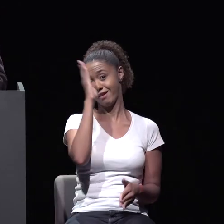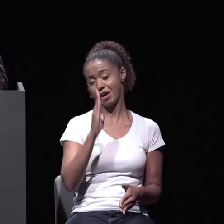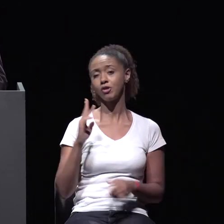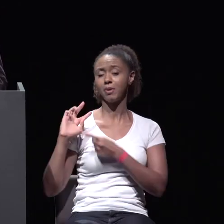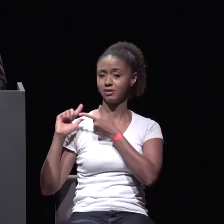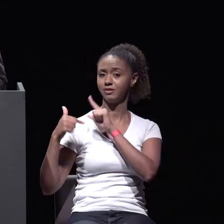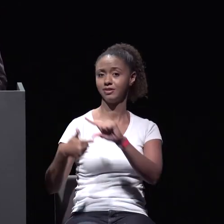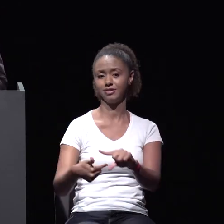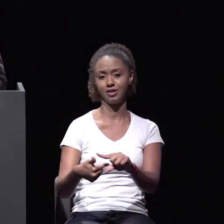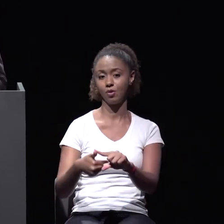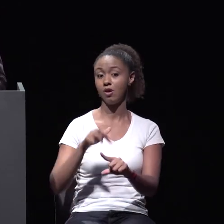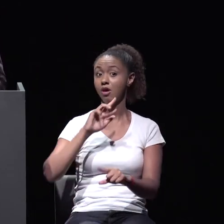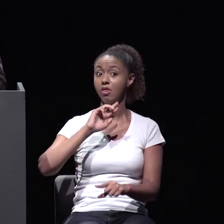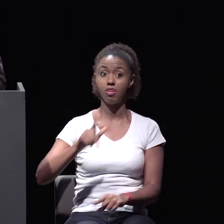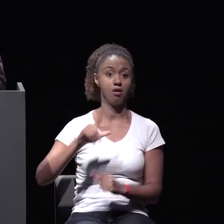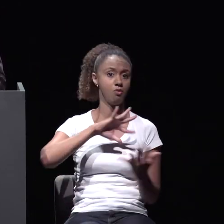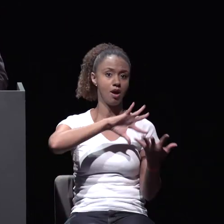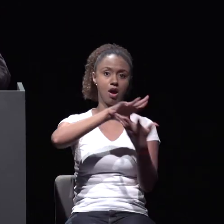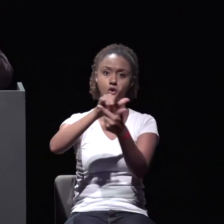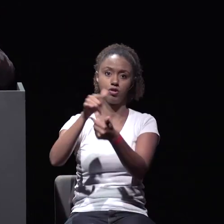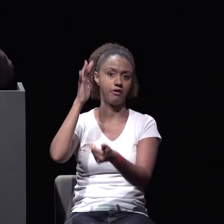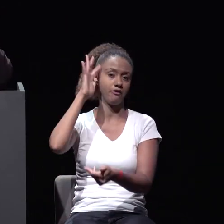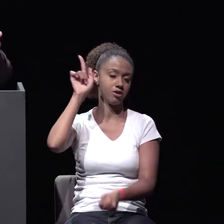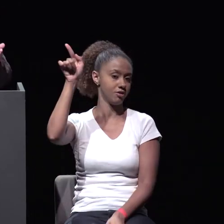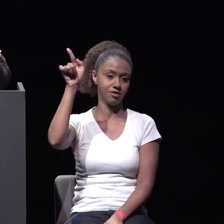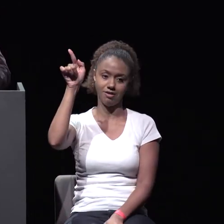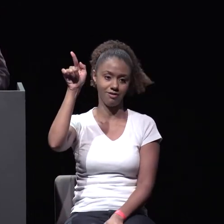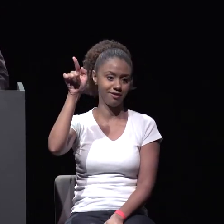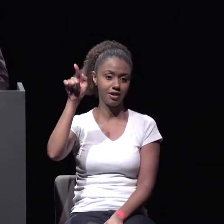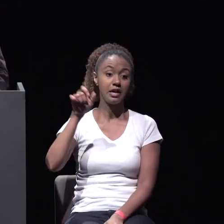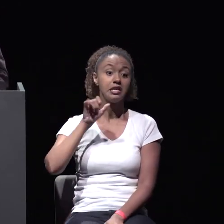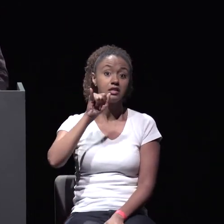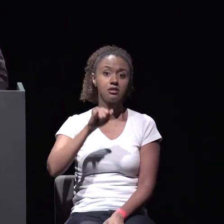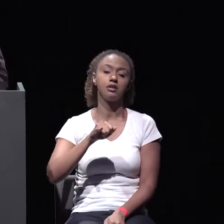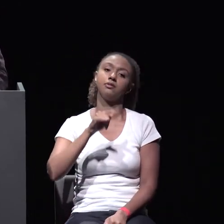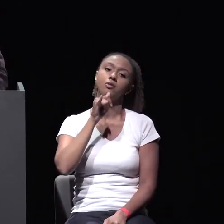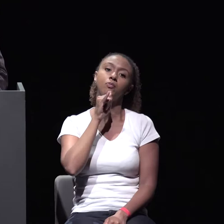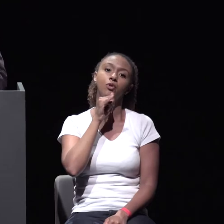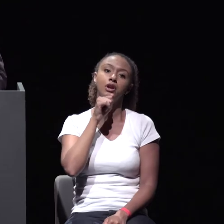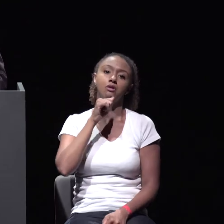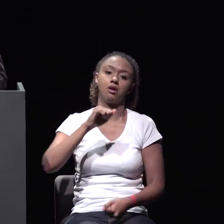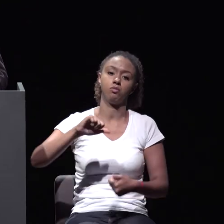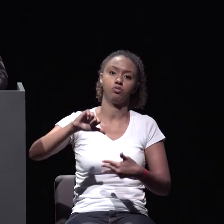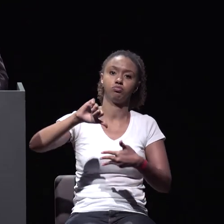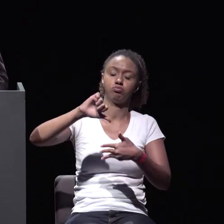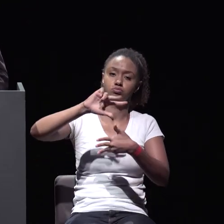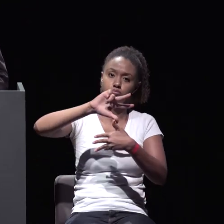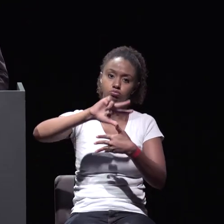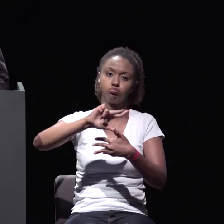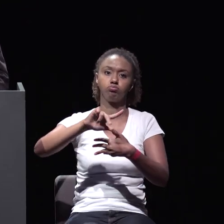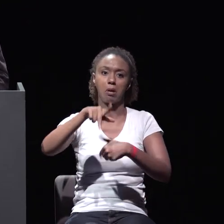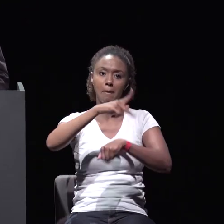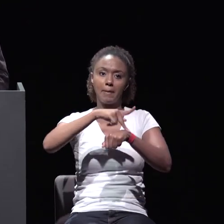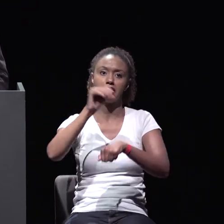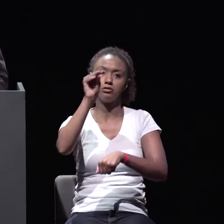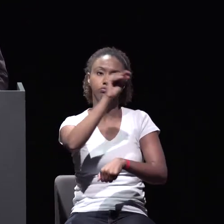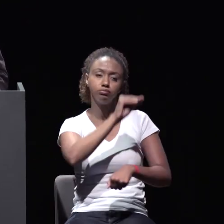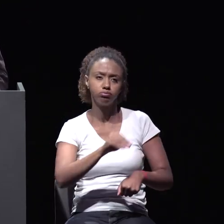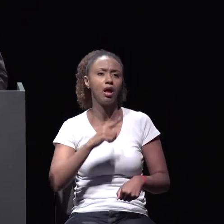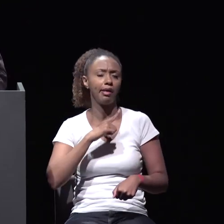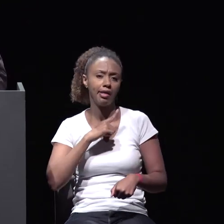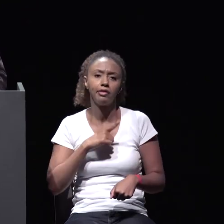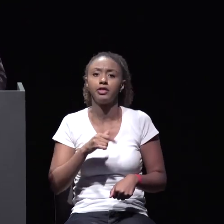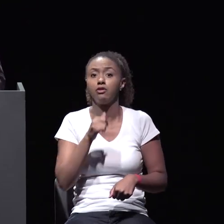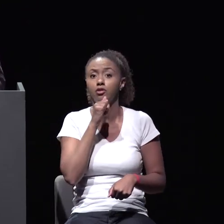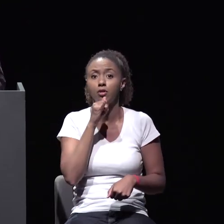valor universal certo e se a gente vai a outros países na américa latina que também tem imigração africana o caso do